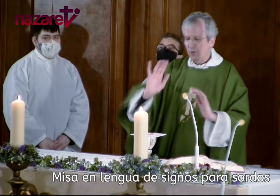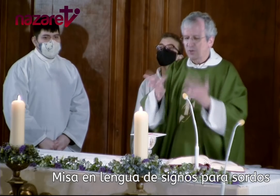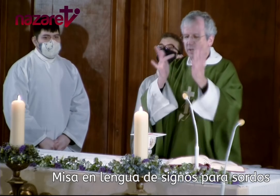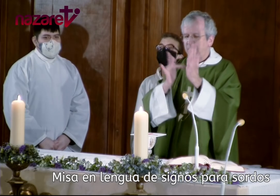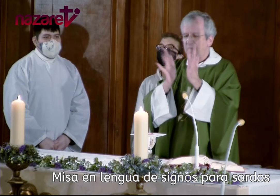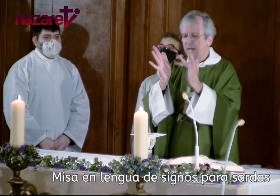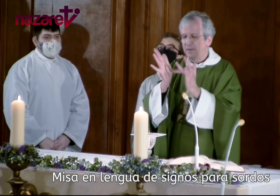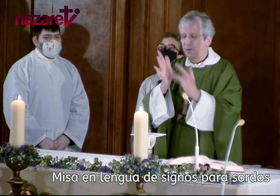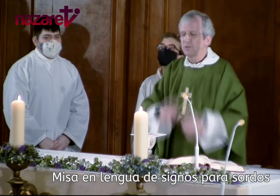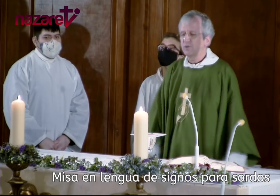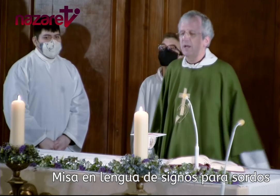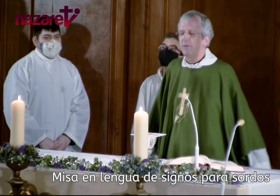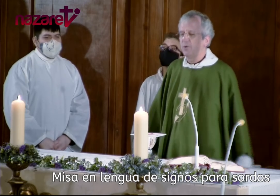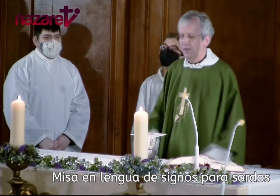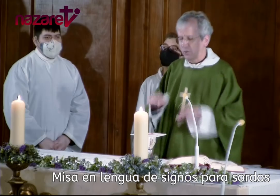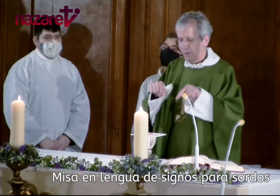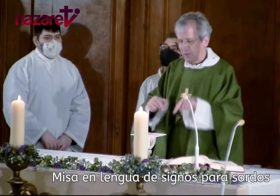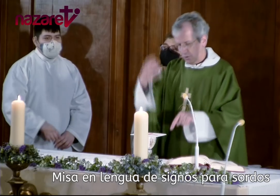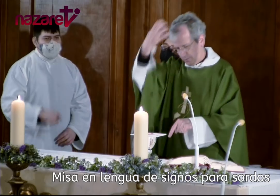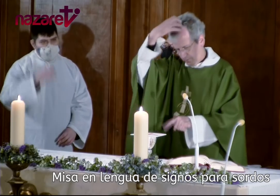gloriosa venida de nuestro Salvador Jesucristo.